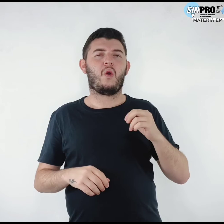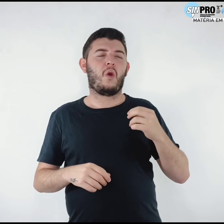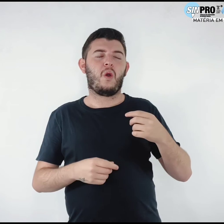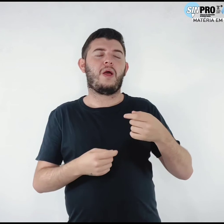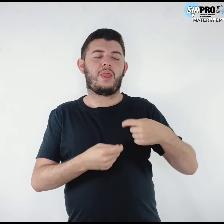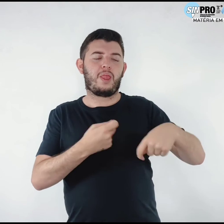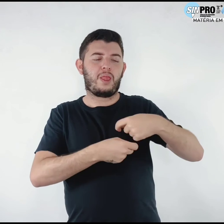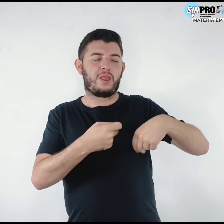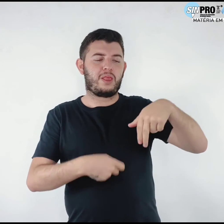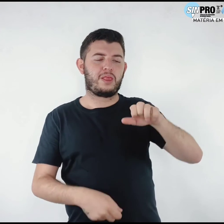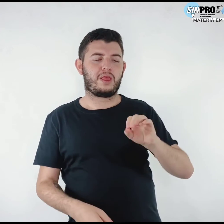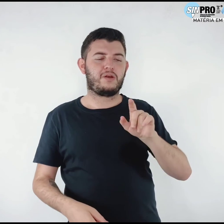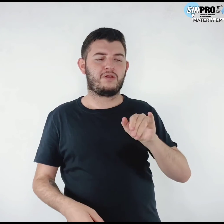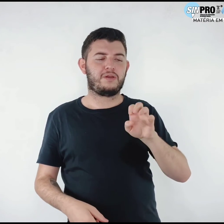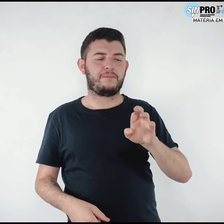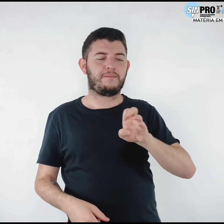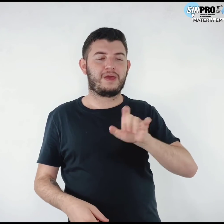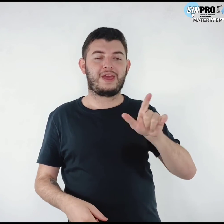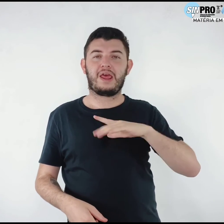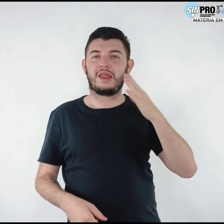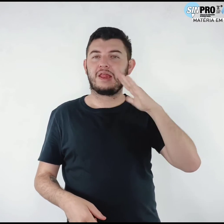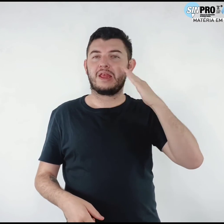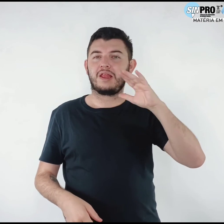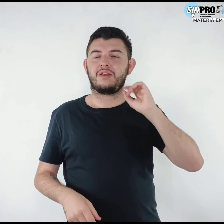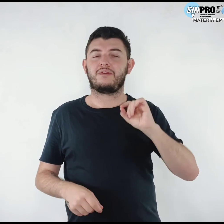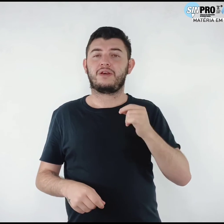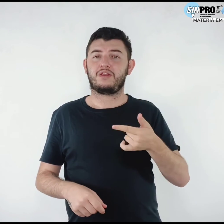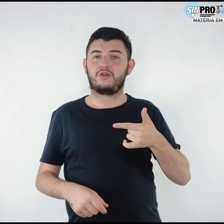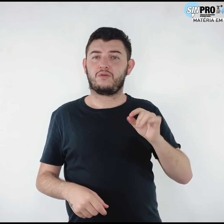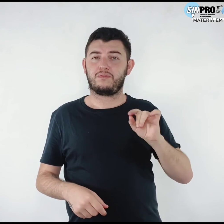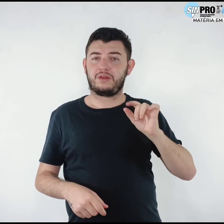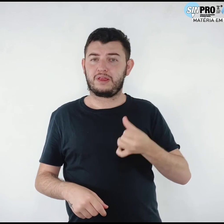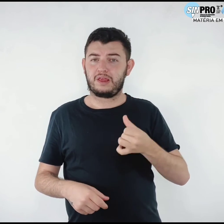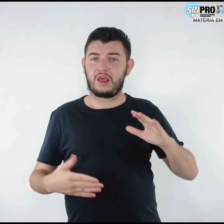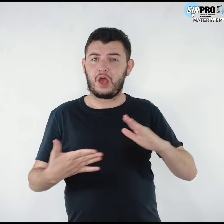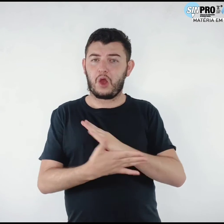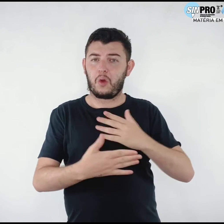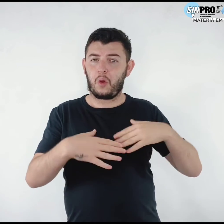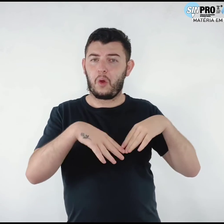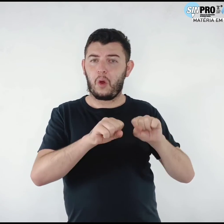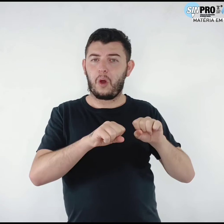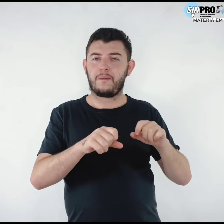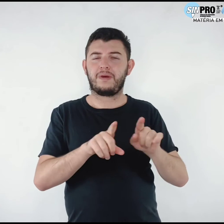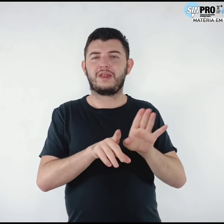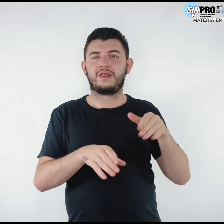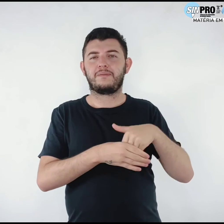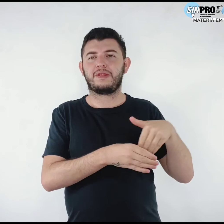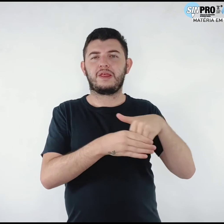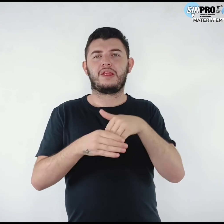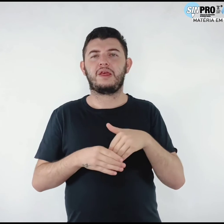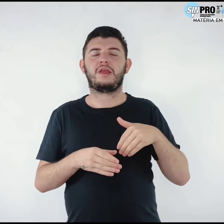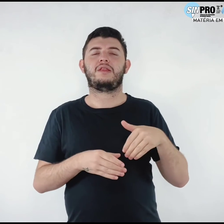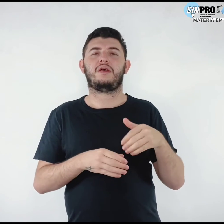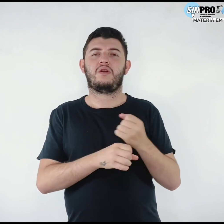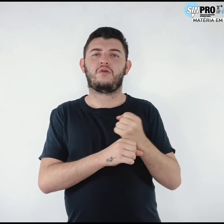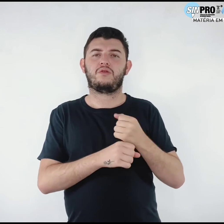de Estado de 2016 e das eleições de 2018, que ela